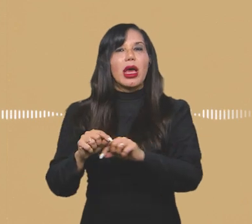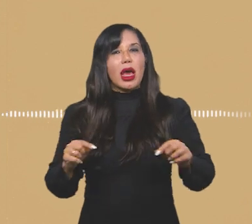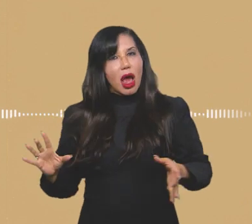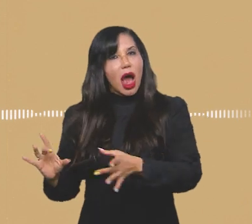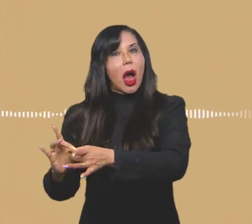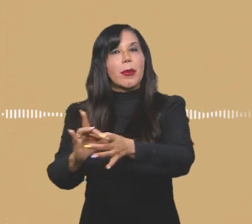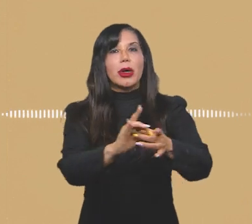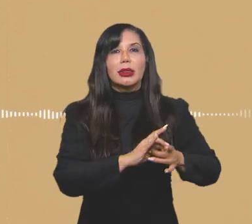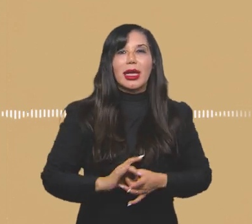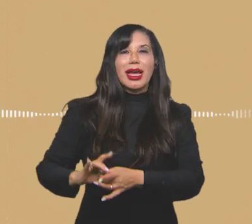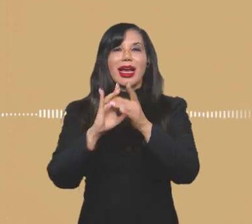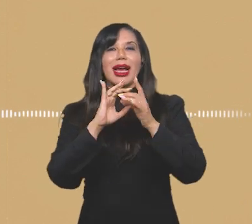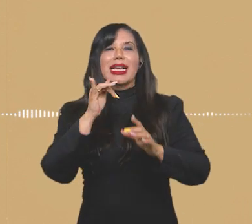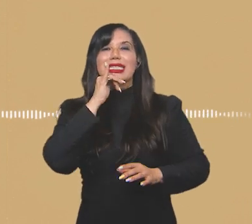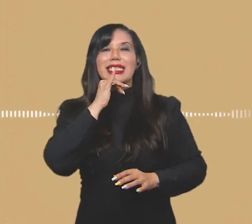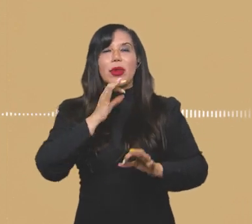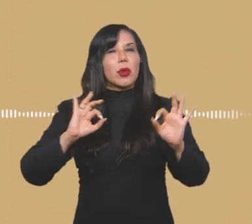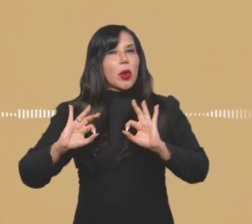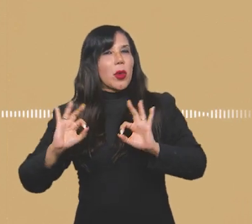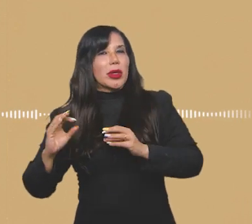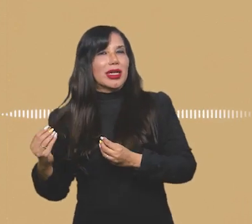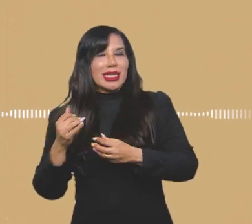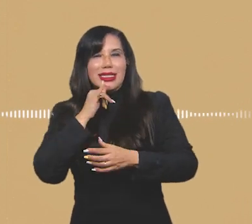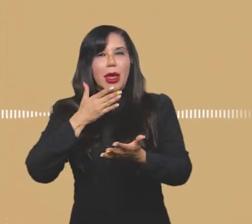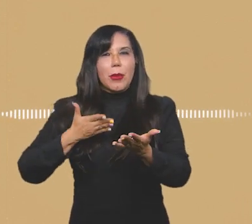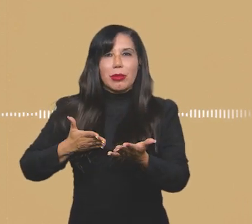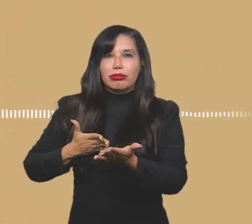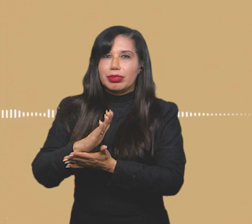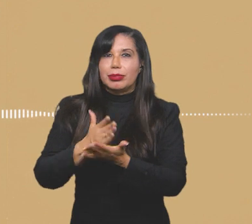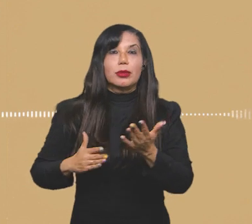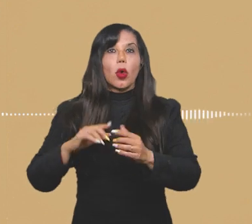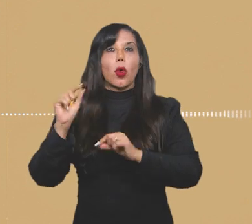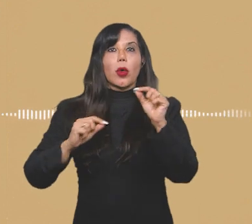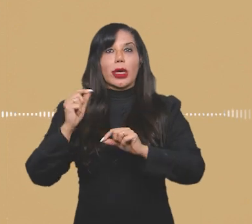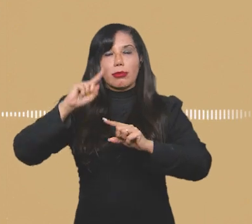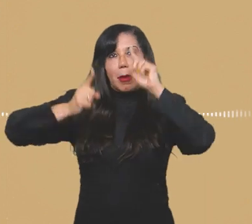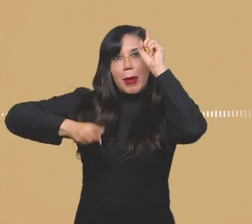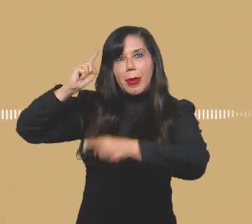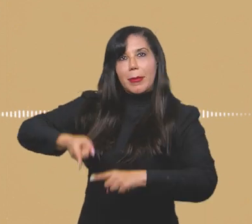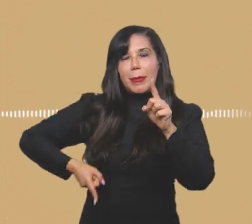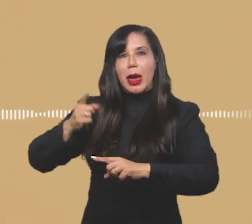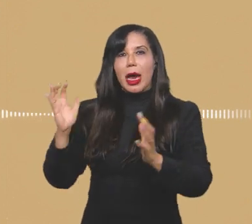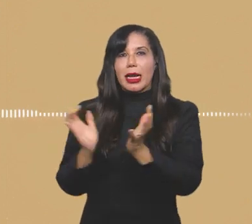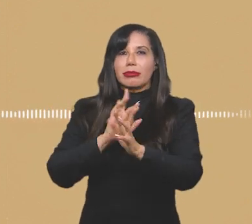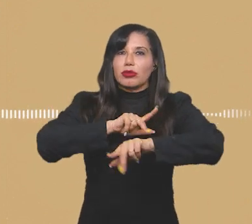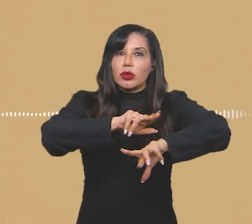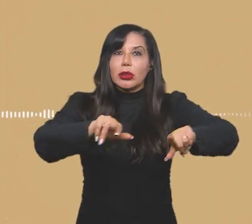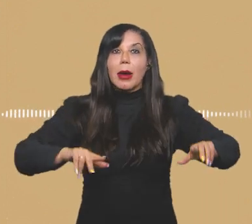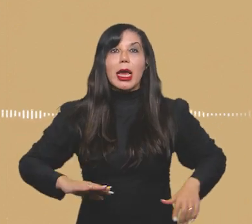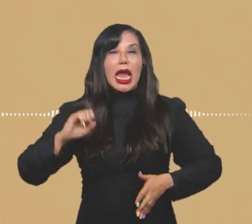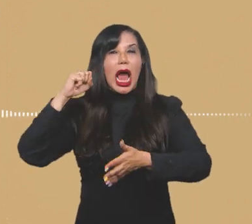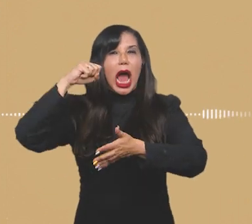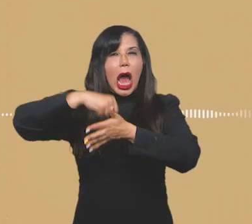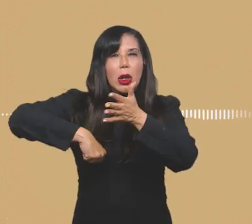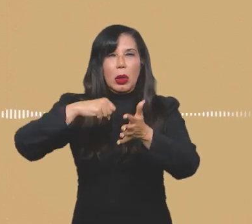vivem em harmonia e nada se lhes dá de serem comandados por muitos das classes heterogêneas.